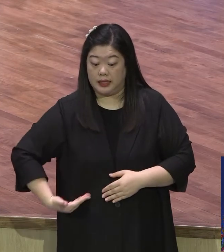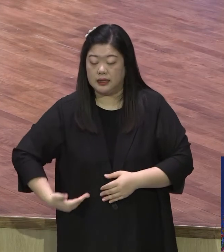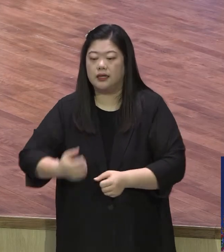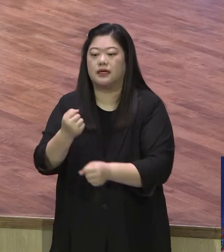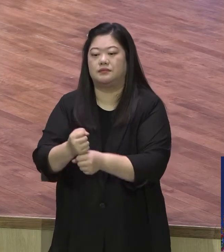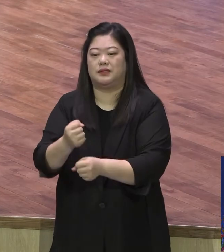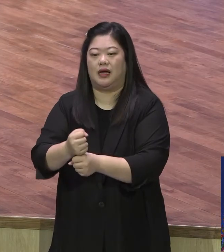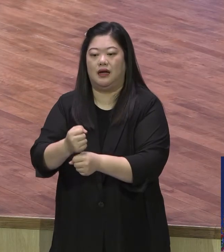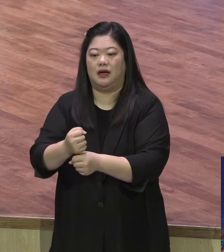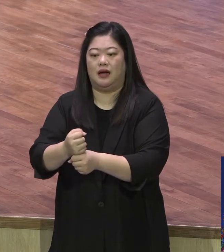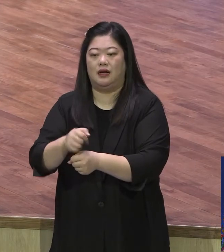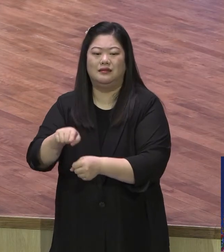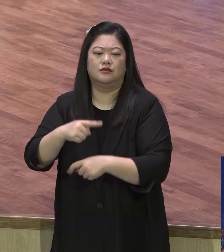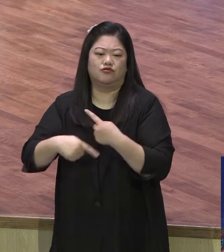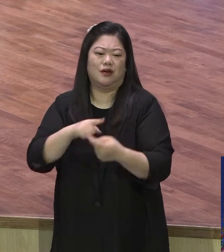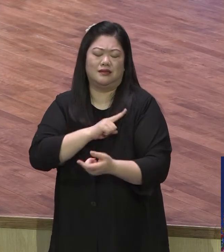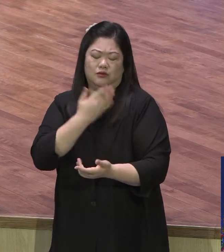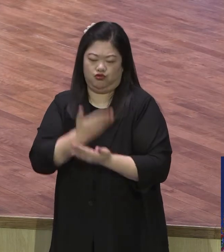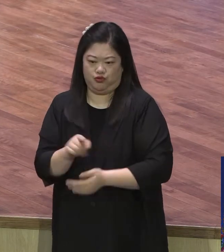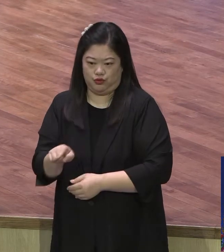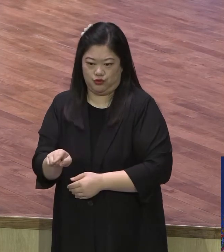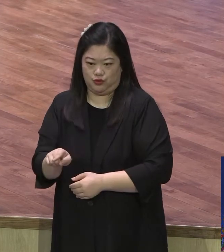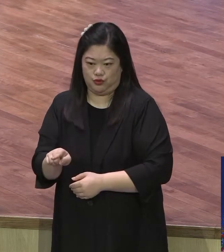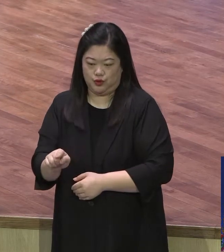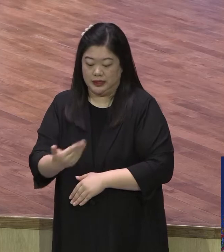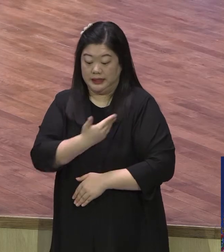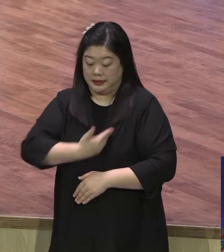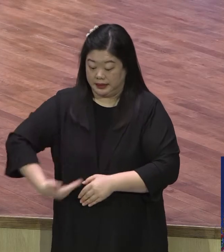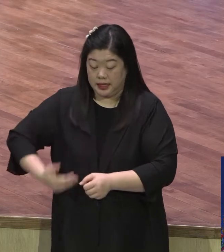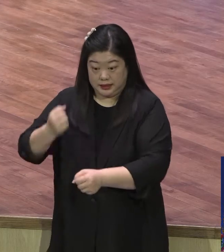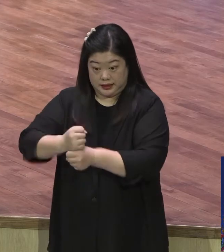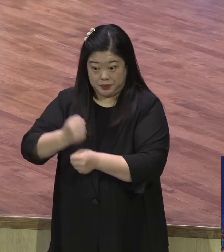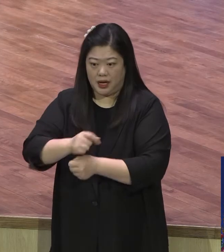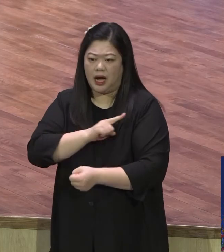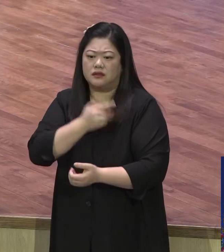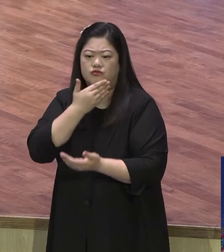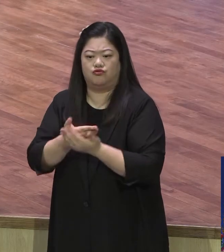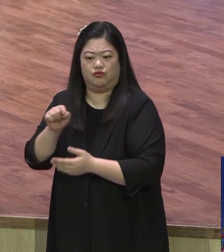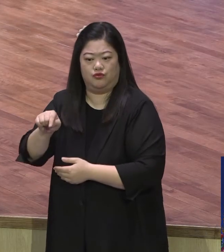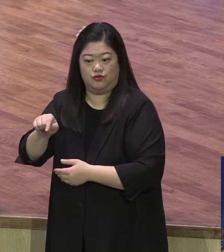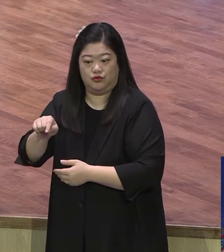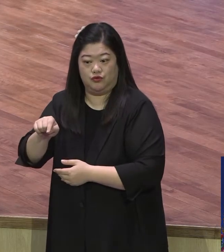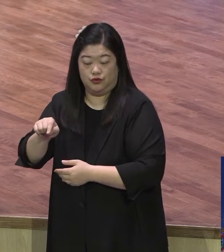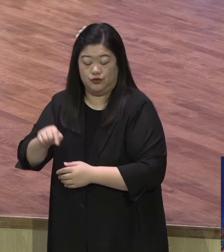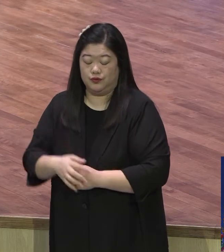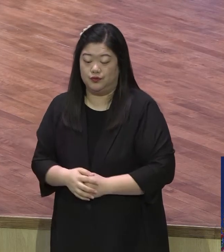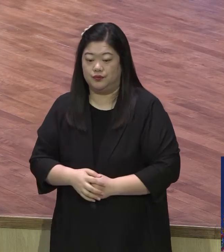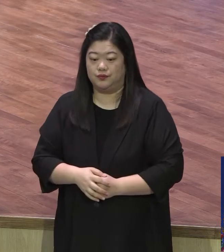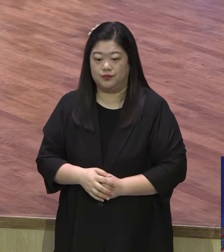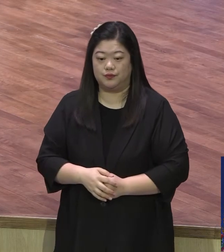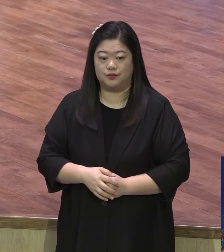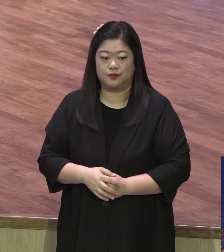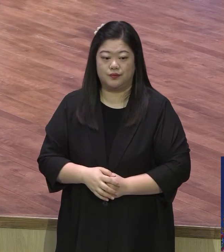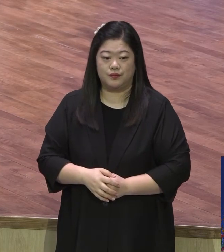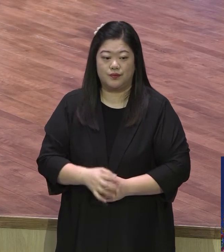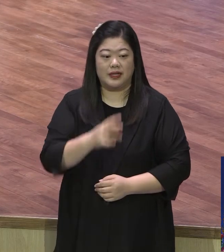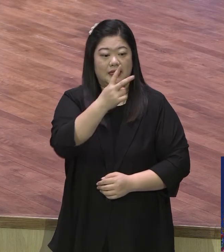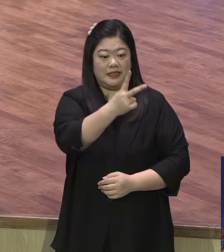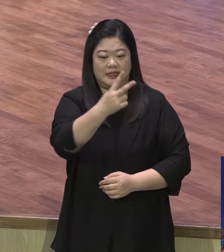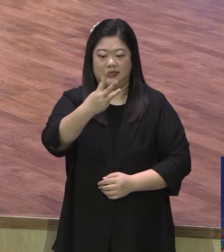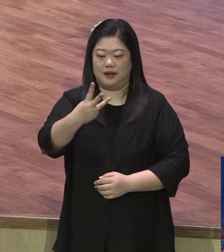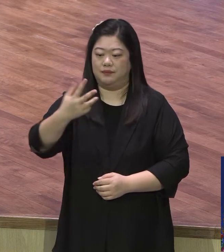삼는다 모든 민족을 제자로 삼는다 그거예요 제자로 삼는다 예수님께서 237